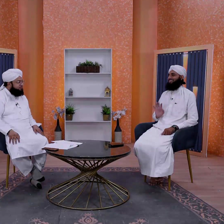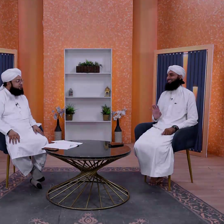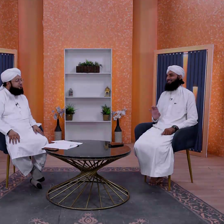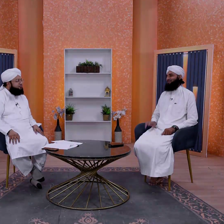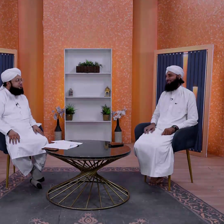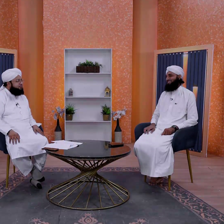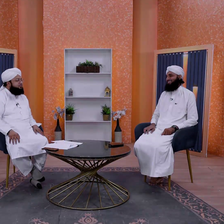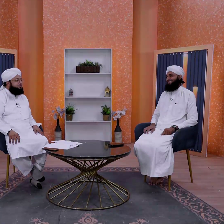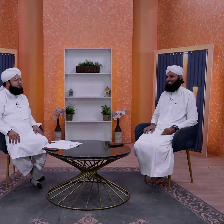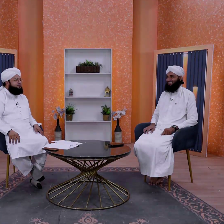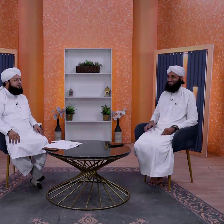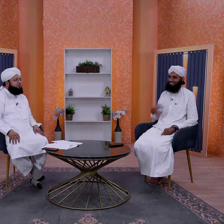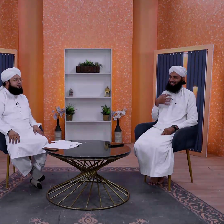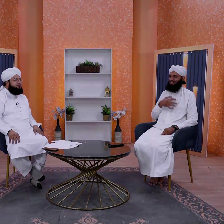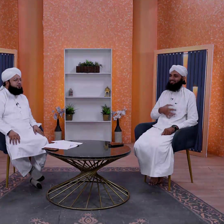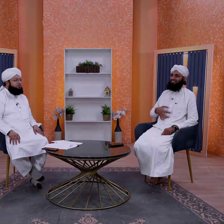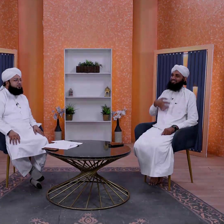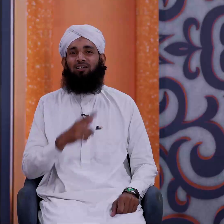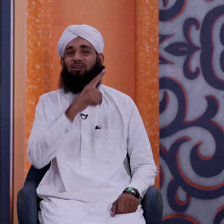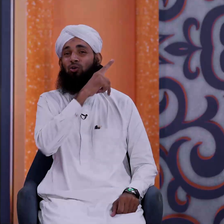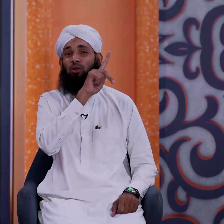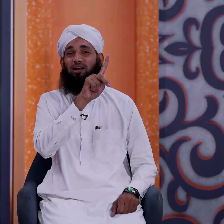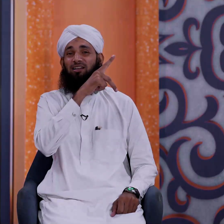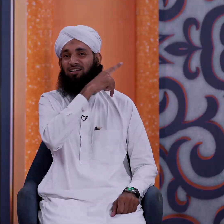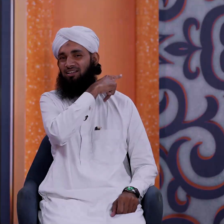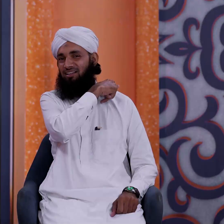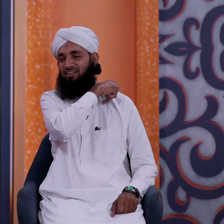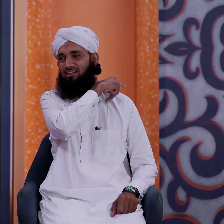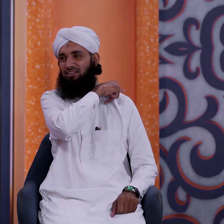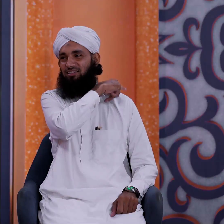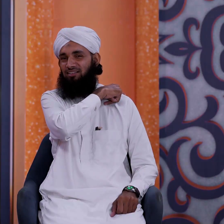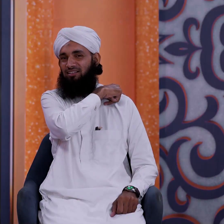ٹچ کرنا ہے یہ اشارہ, ٹھیک ہے. حسد گناہ